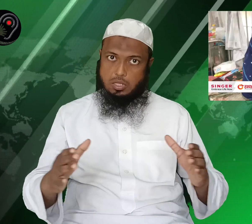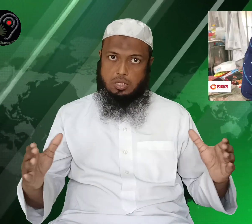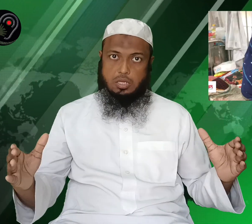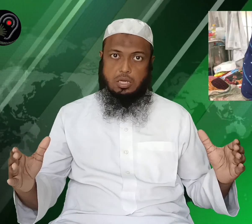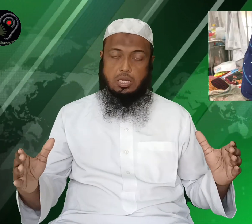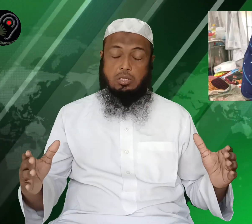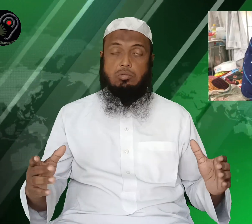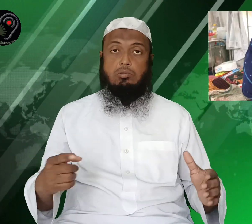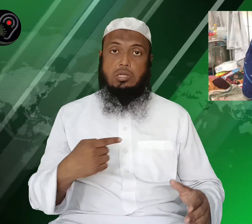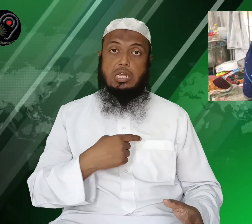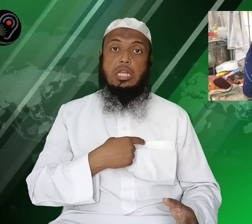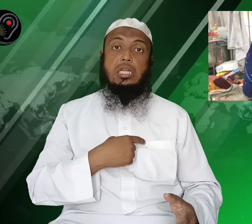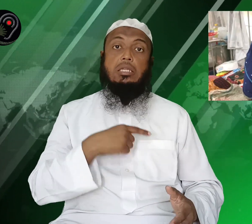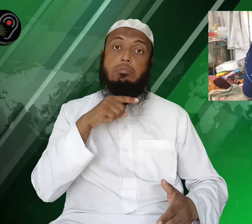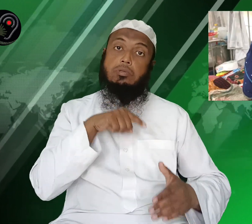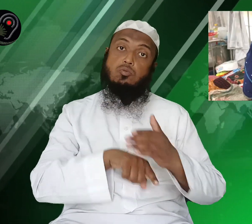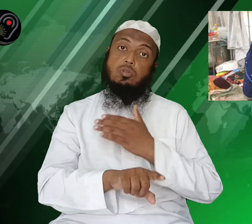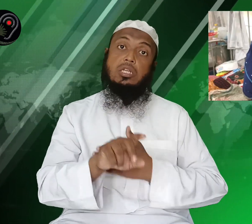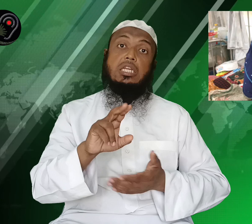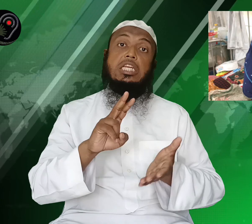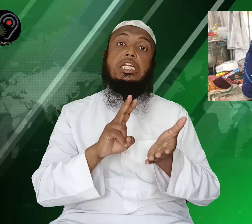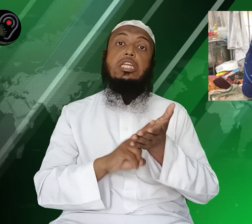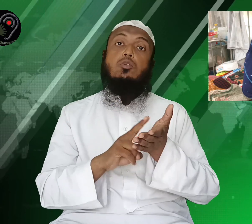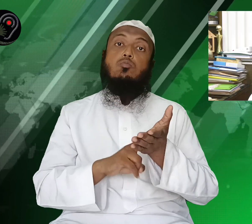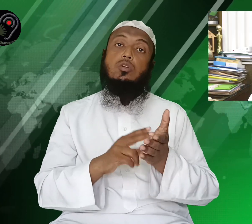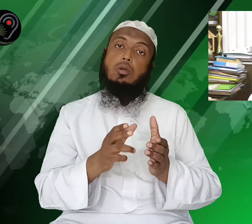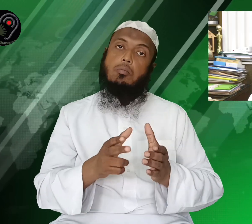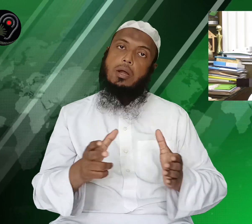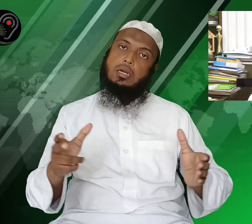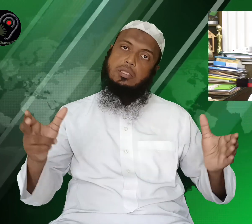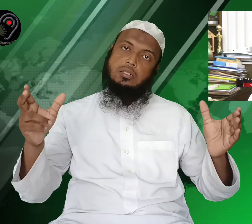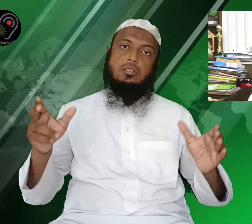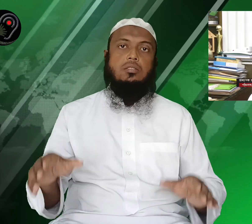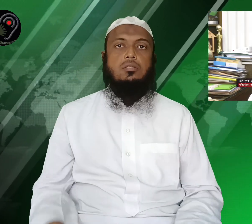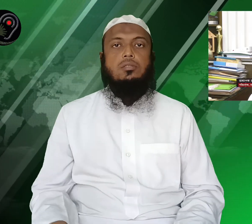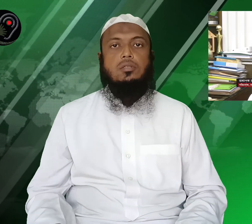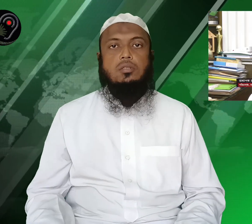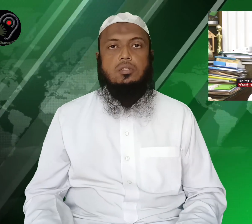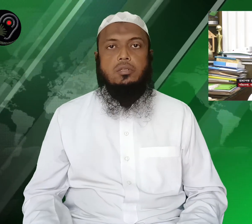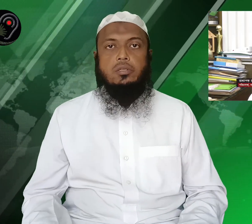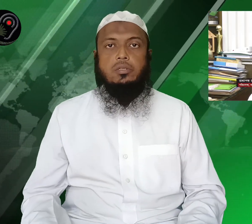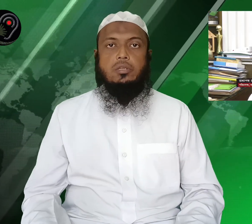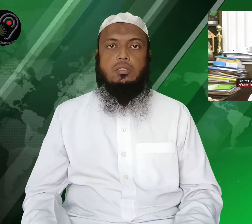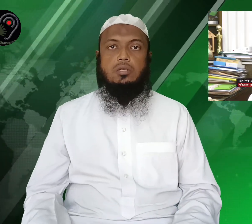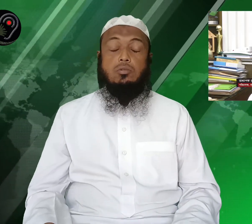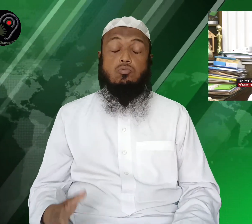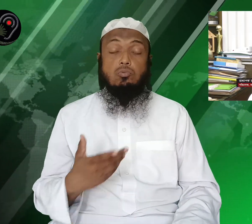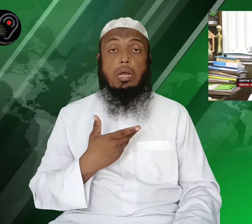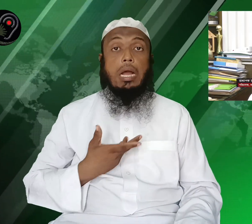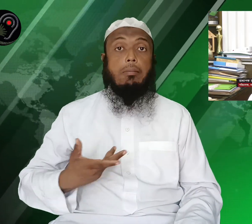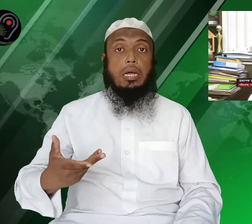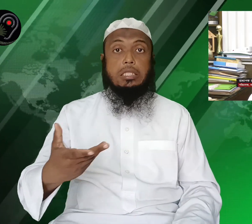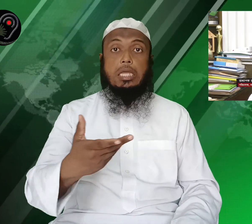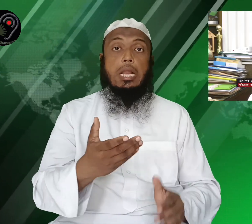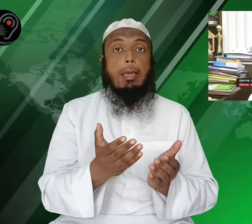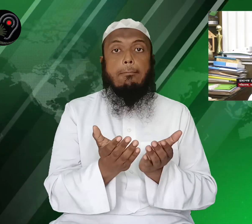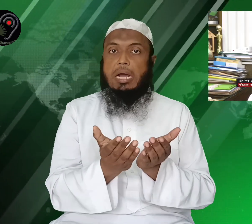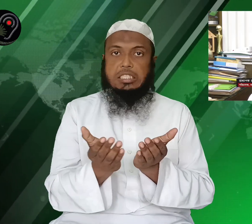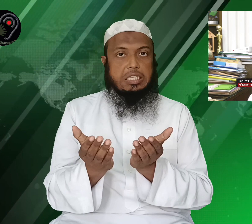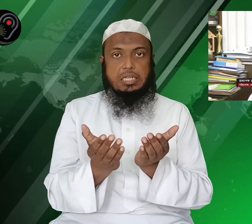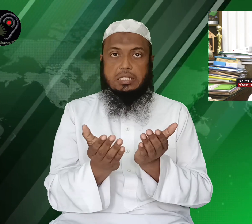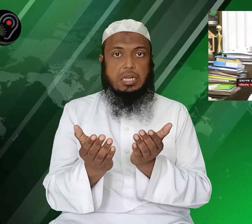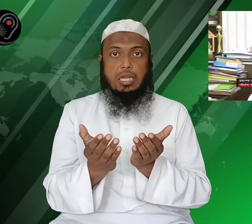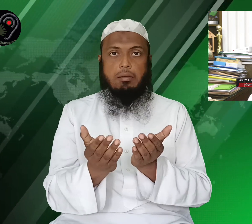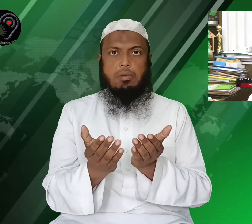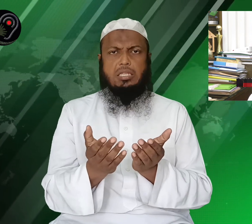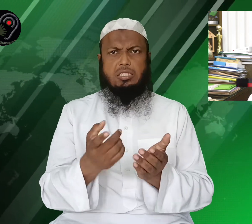এবং শাকসবজি খাওয়ানোর পরামর্শ তাদের। এখন আমরা যেটা পাচ্ছি বাচ্চাদের বিশেষ করে, সেটা হলো লোবার নিউমোনিয়া আমরা খুব পাচ্ছি, যেটা